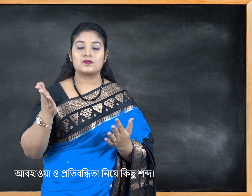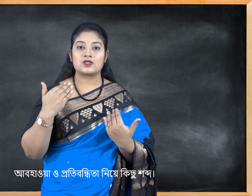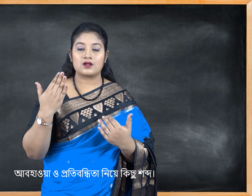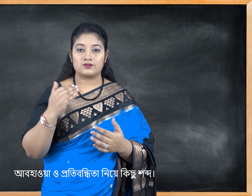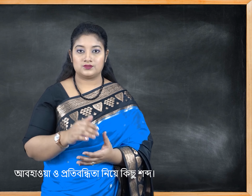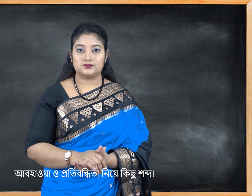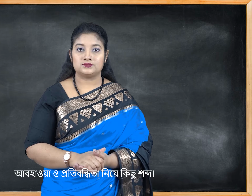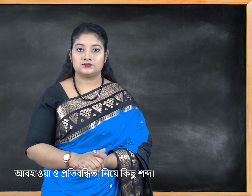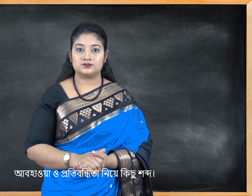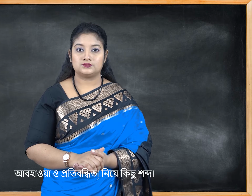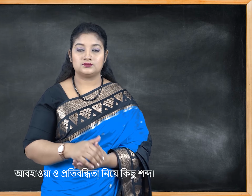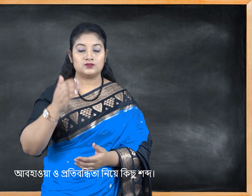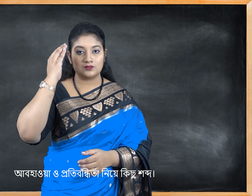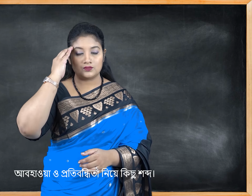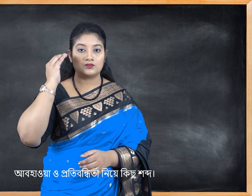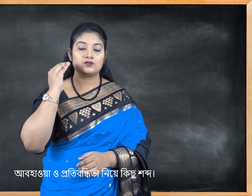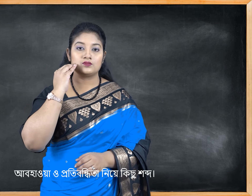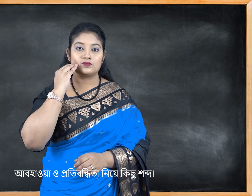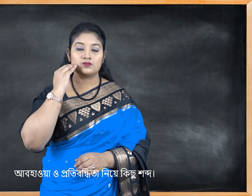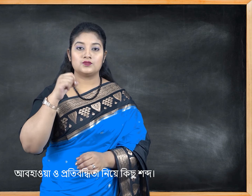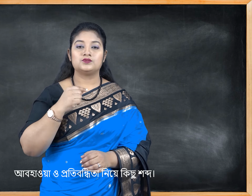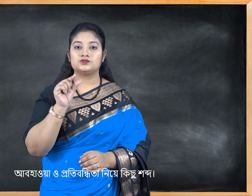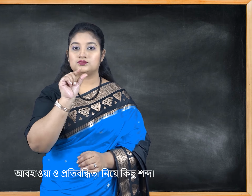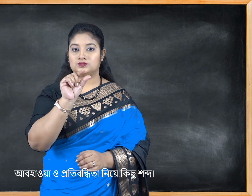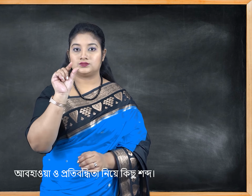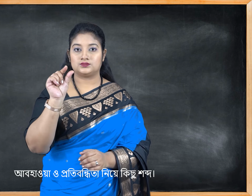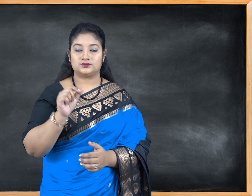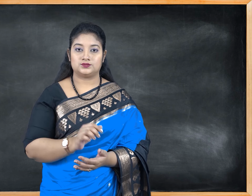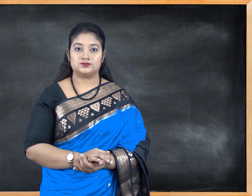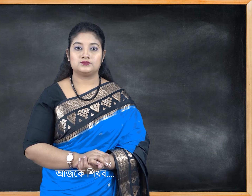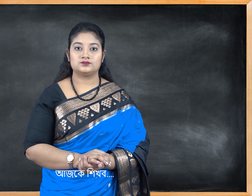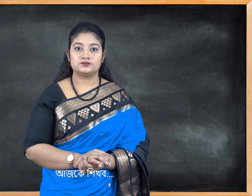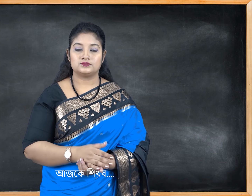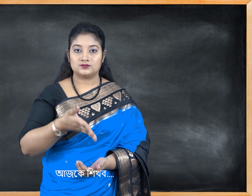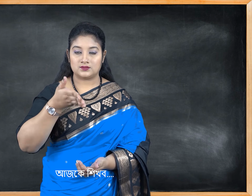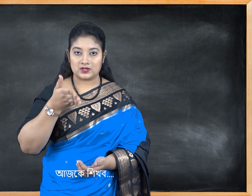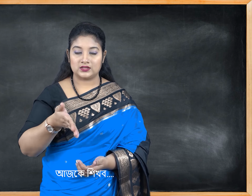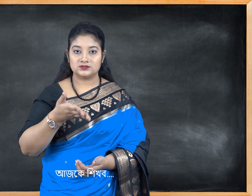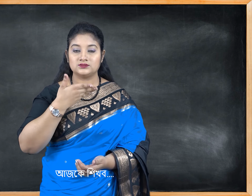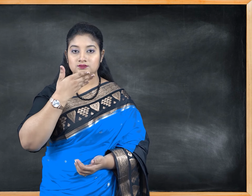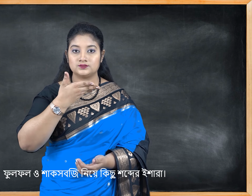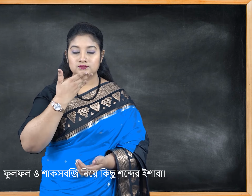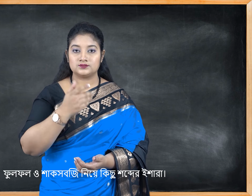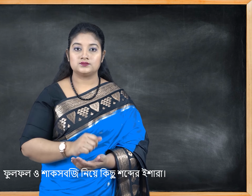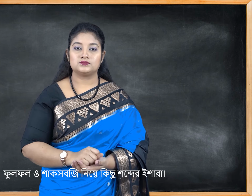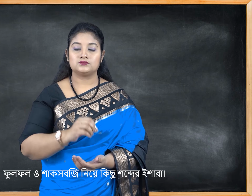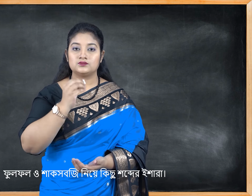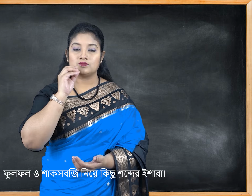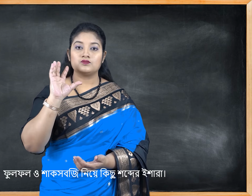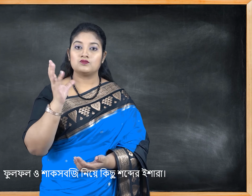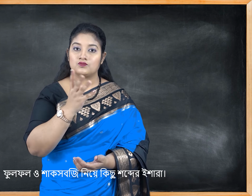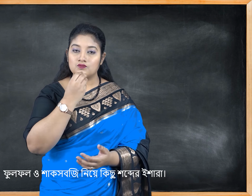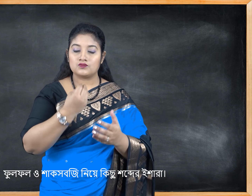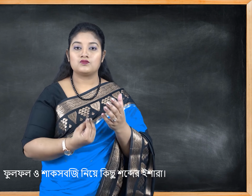ও প্রতিবন্ধিতা নিয়ে কিছু শব্দ। আজকে শিখব ফুল ফল ও